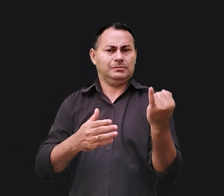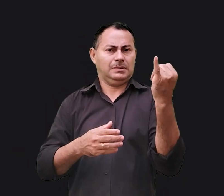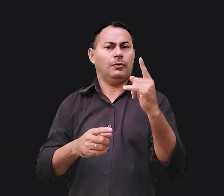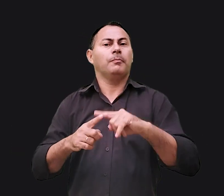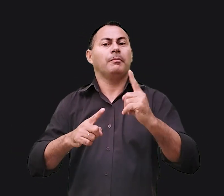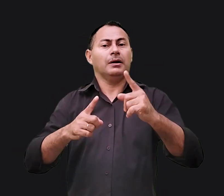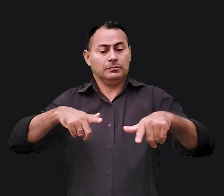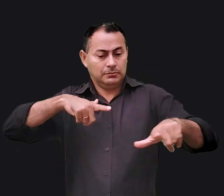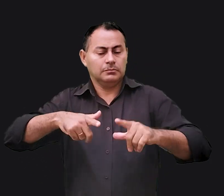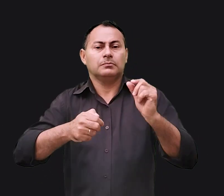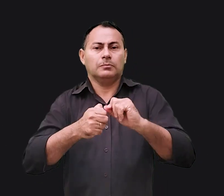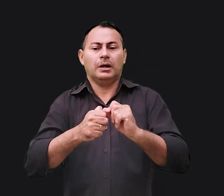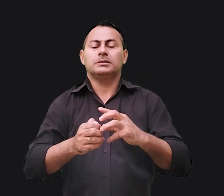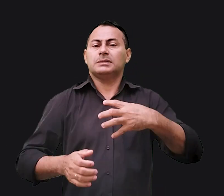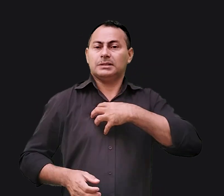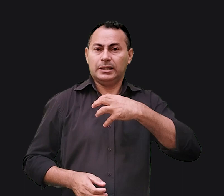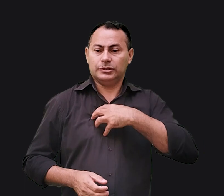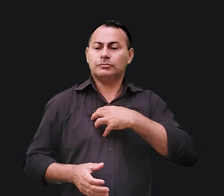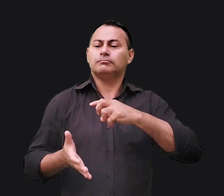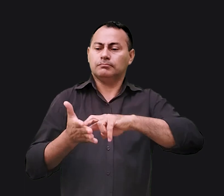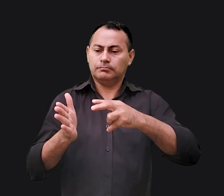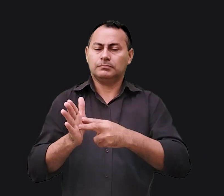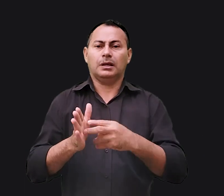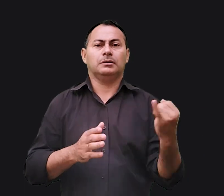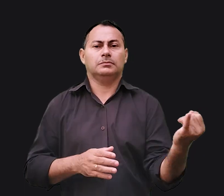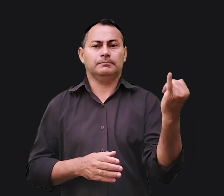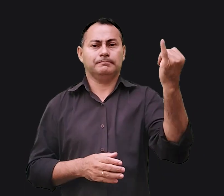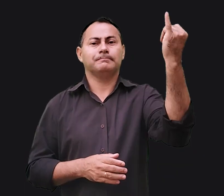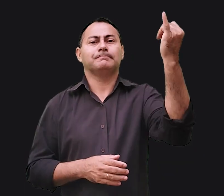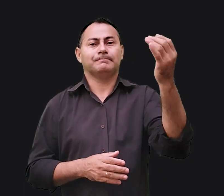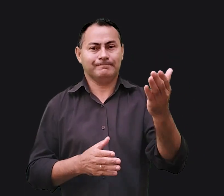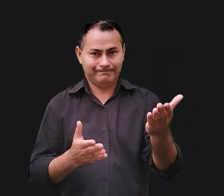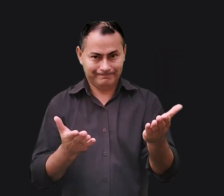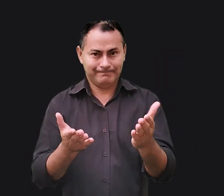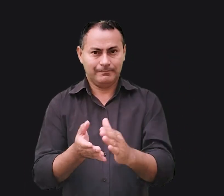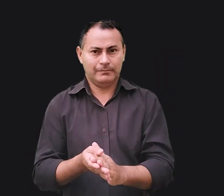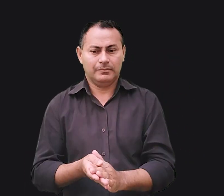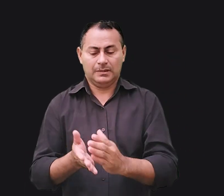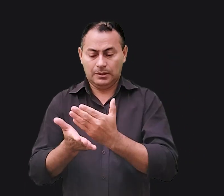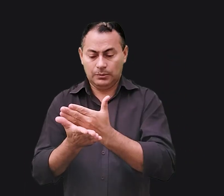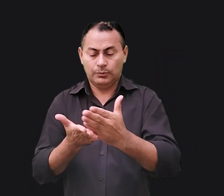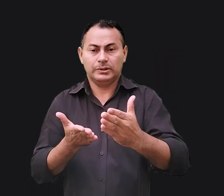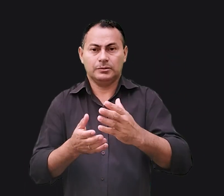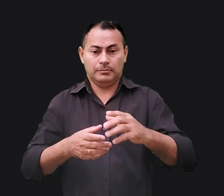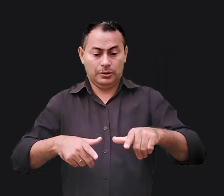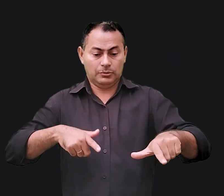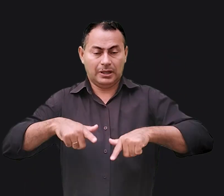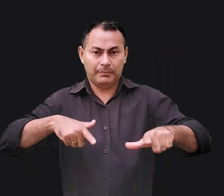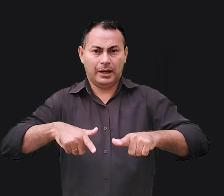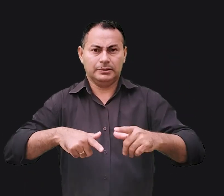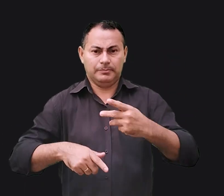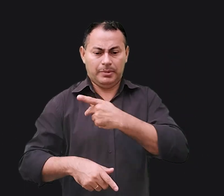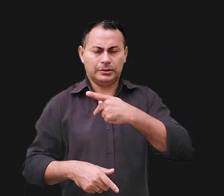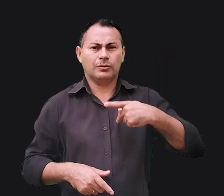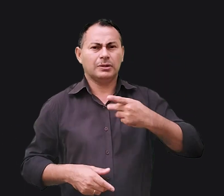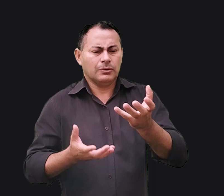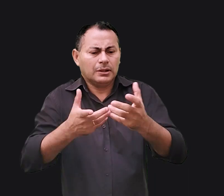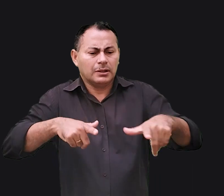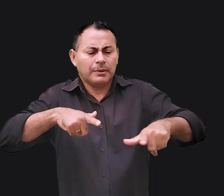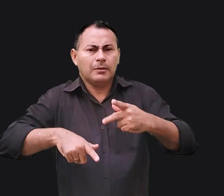um trabalho que faz sentido e tem grande importância. No início do meu ministério, eu queria trabalhar com o pastor mais